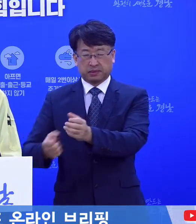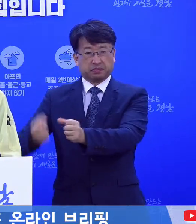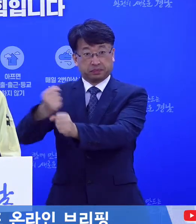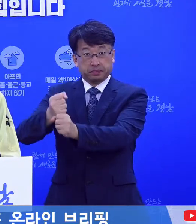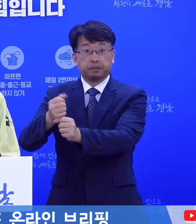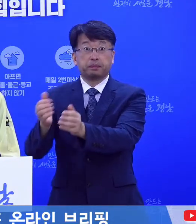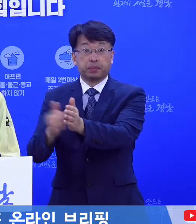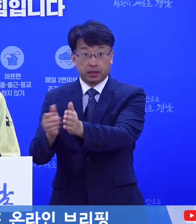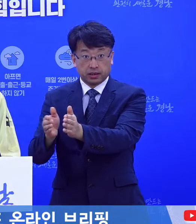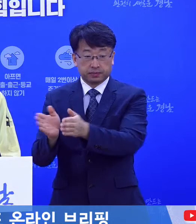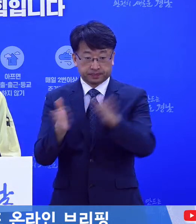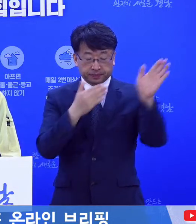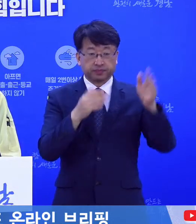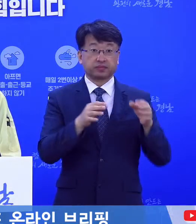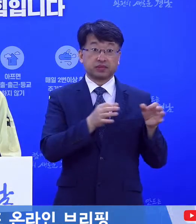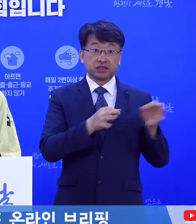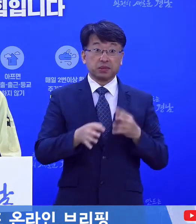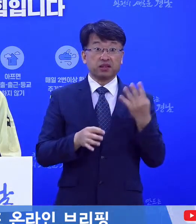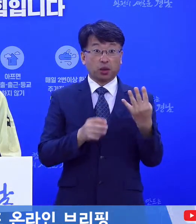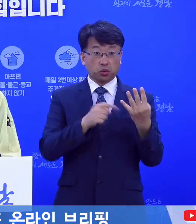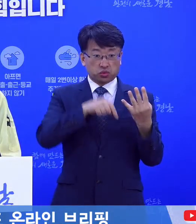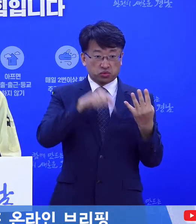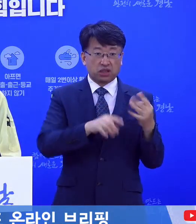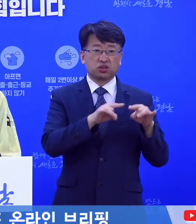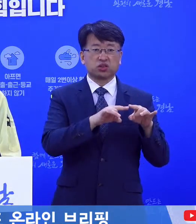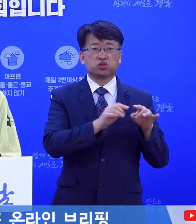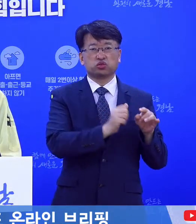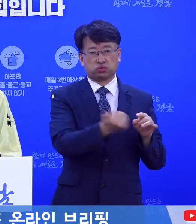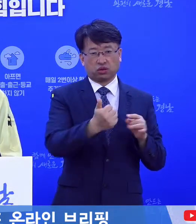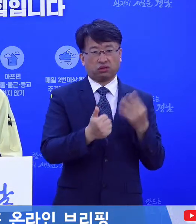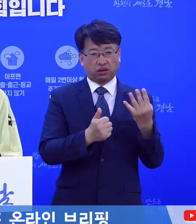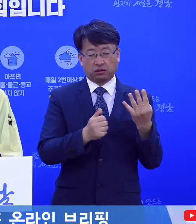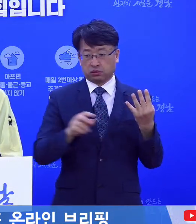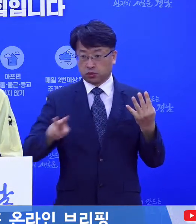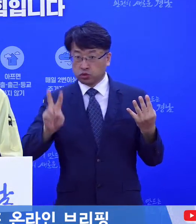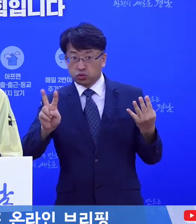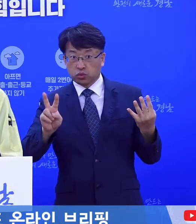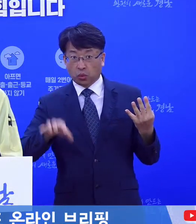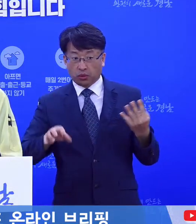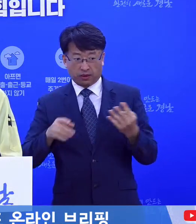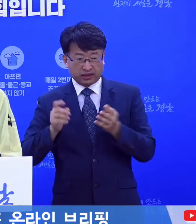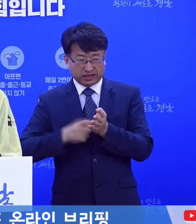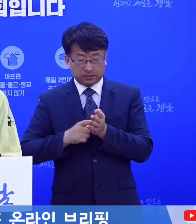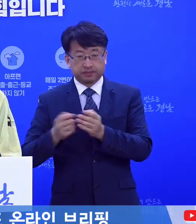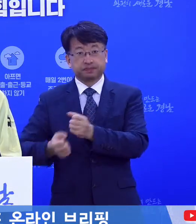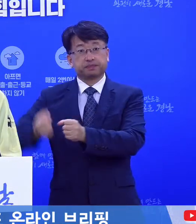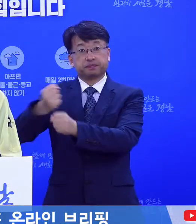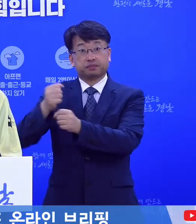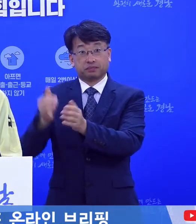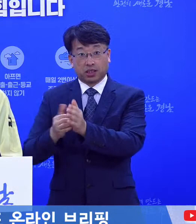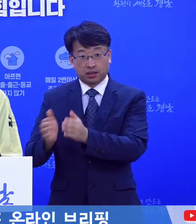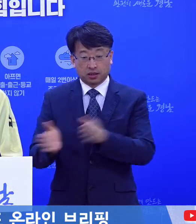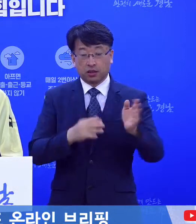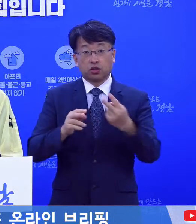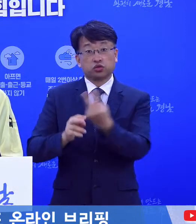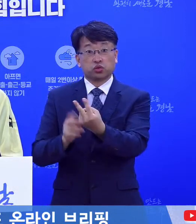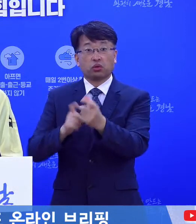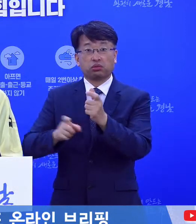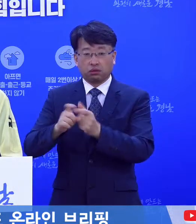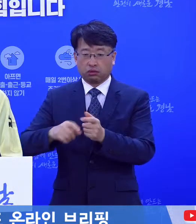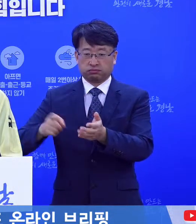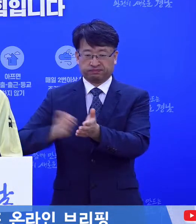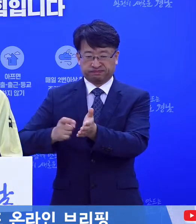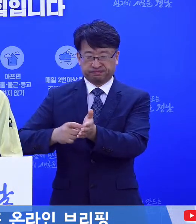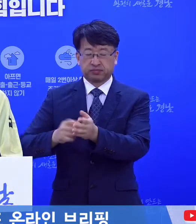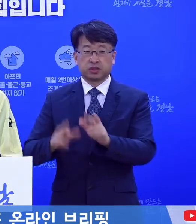완료했고, 김해시에 정전된 네곳중두 곳은 두 곳이 복구가 완료되었습니다. 나머지 두 곳도 복구를 위한